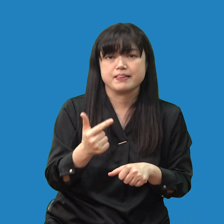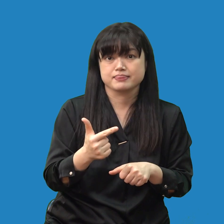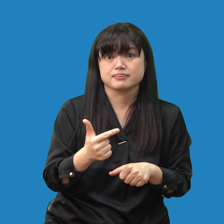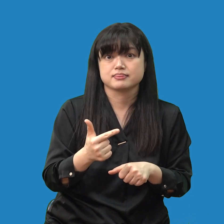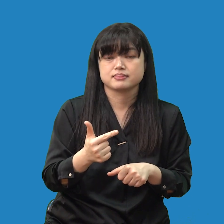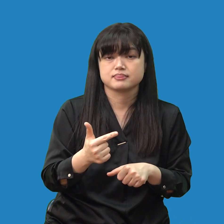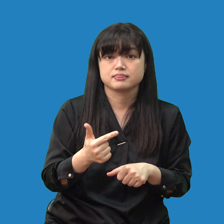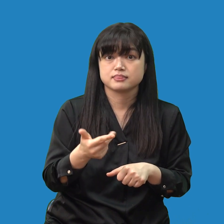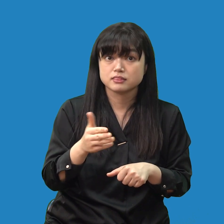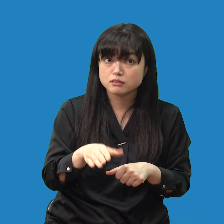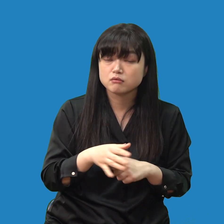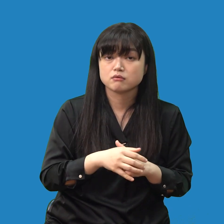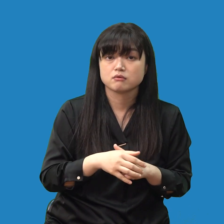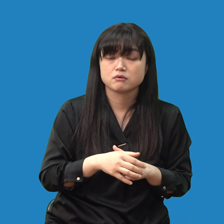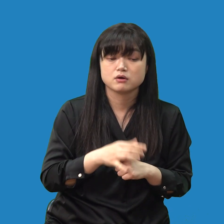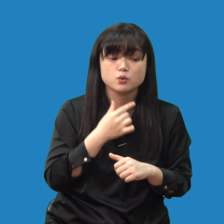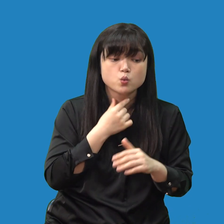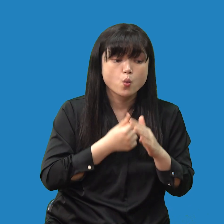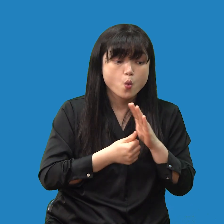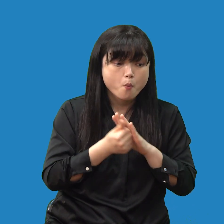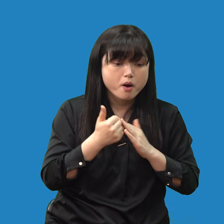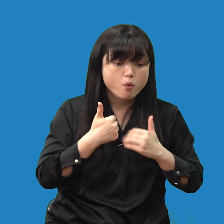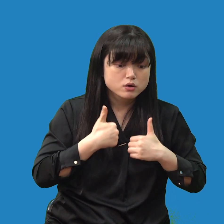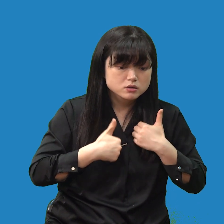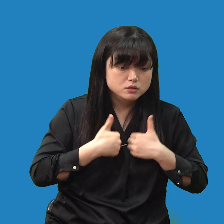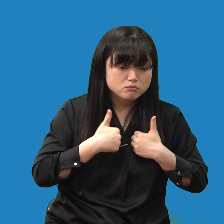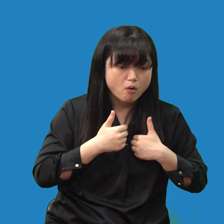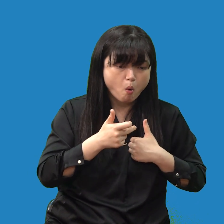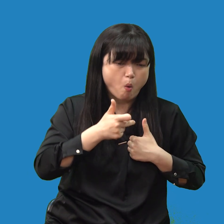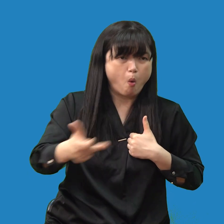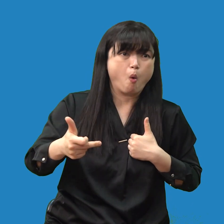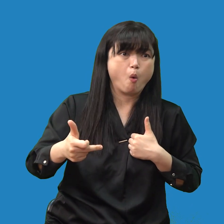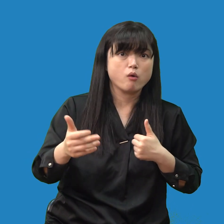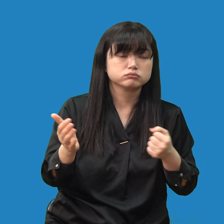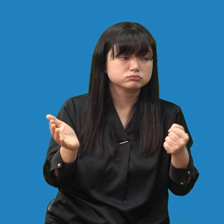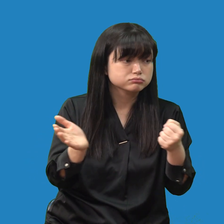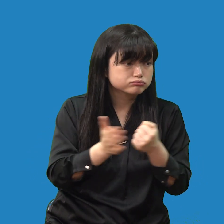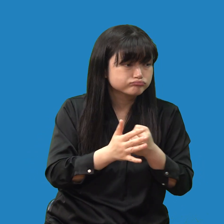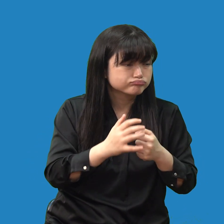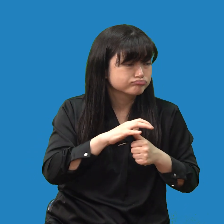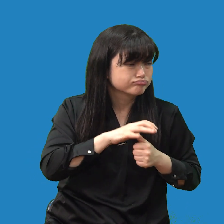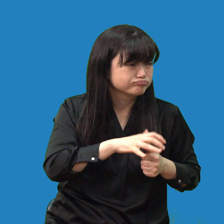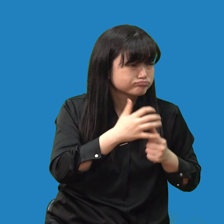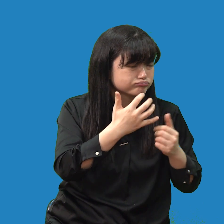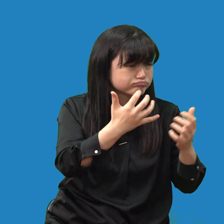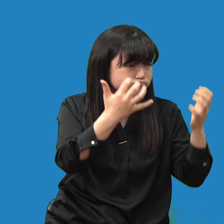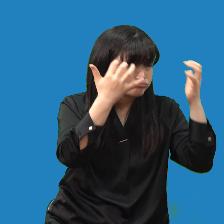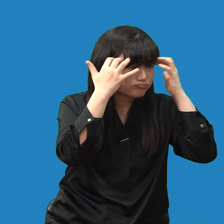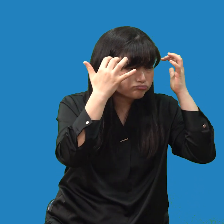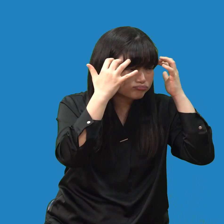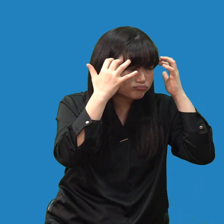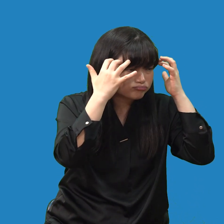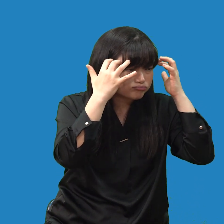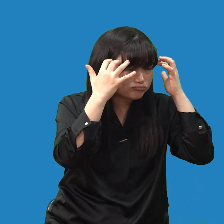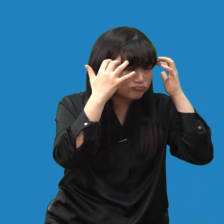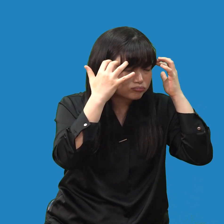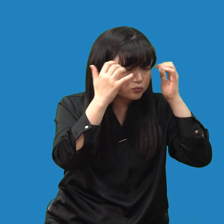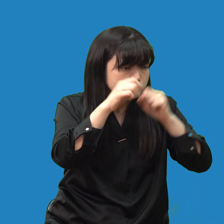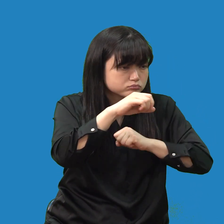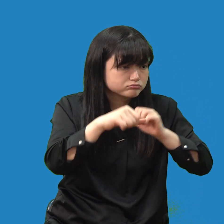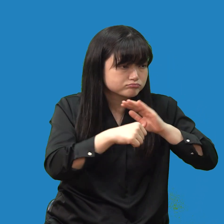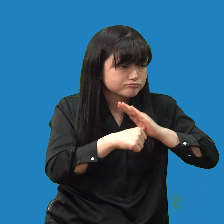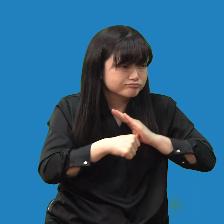환난인데요. 그런데 소망과 기쁨이 워낙 커서 그 압박과 눌림을